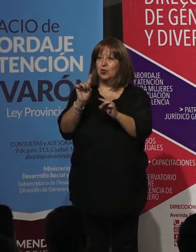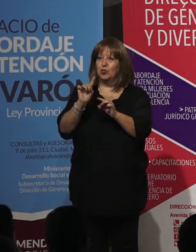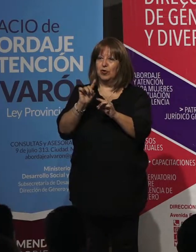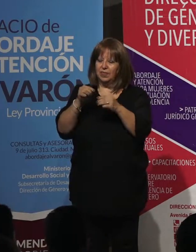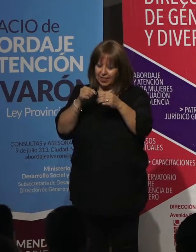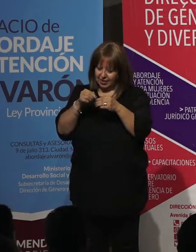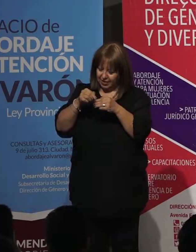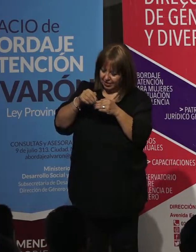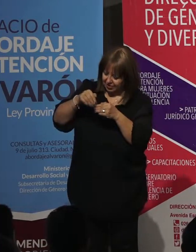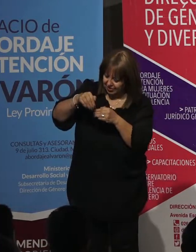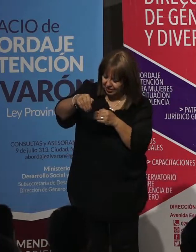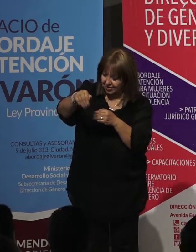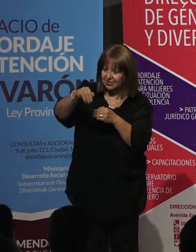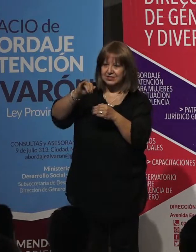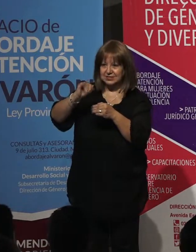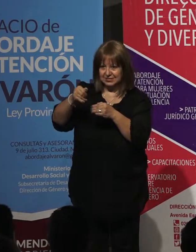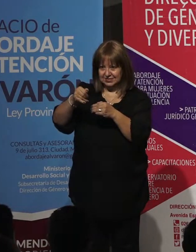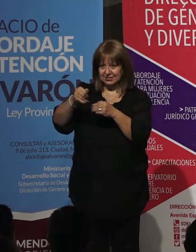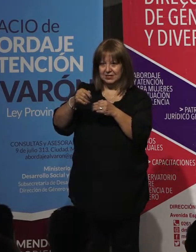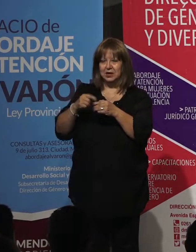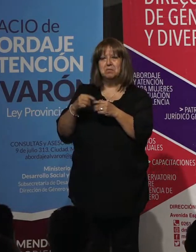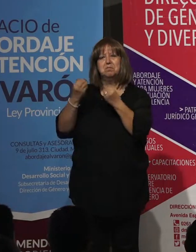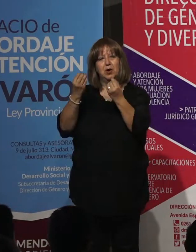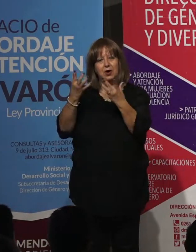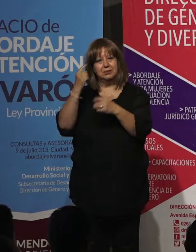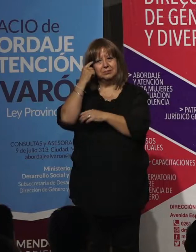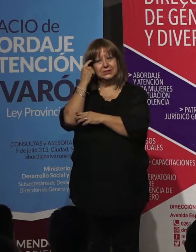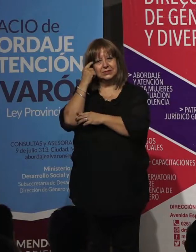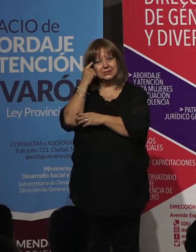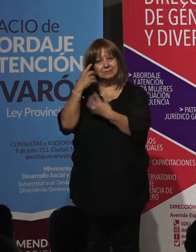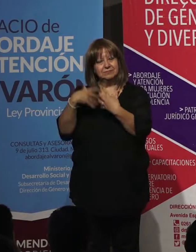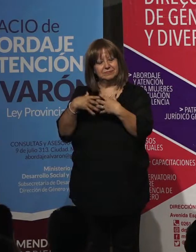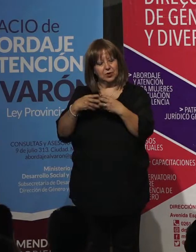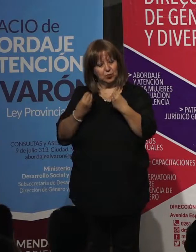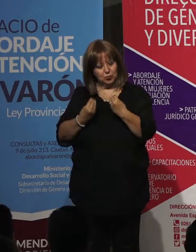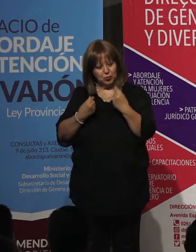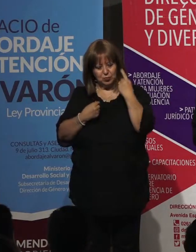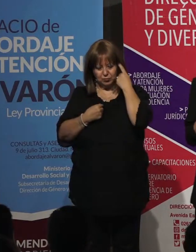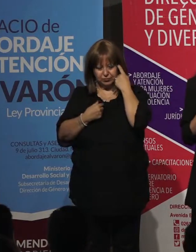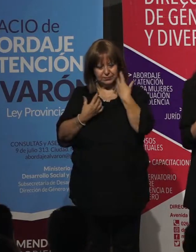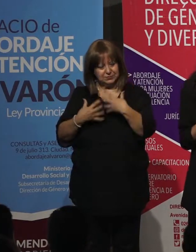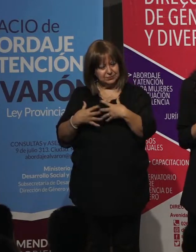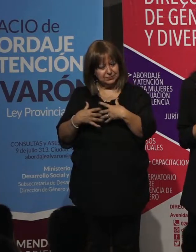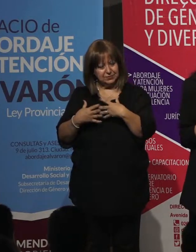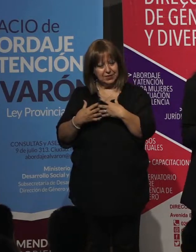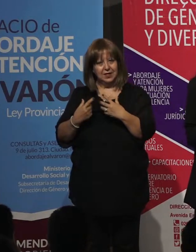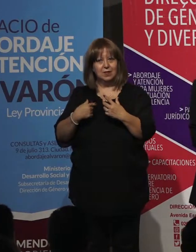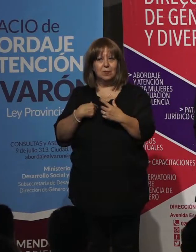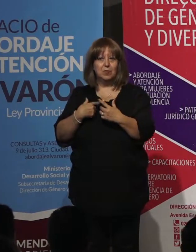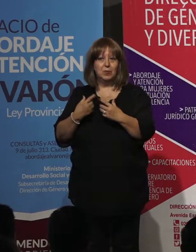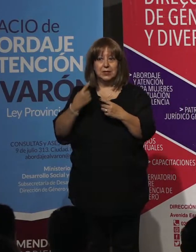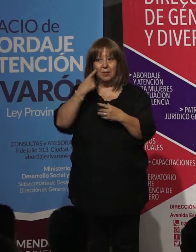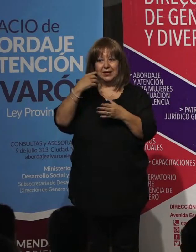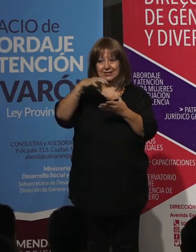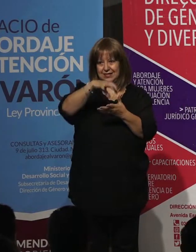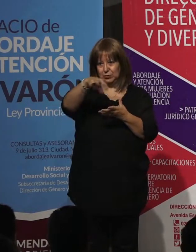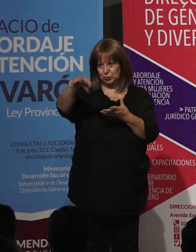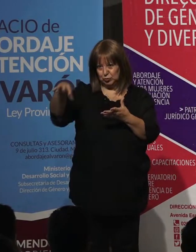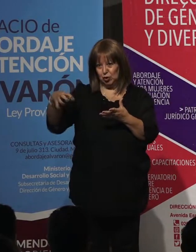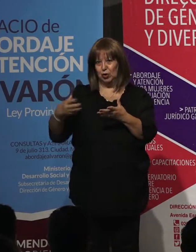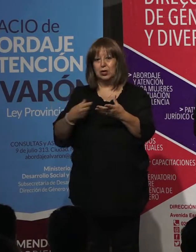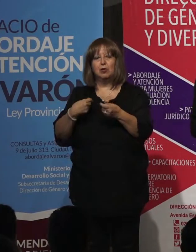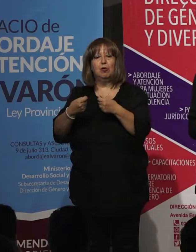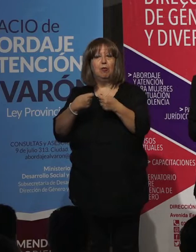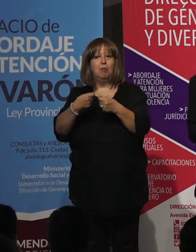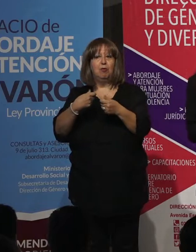porque nos lleva a pensarnos a nosotras mismas, a nosotros mismos, a pensar nuestras instituciones como